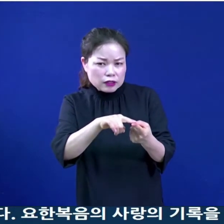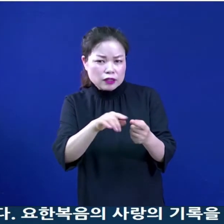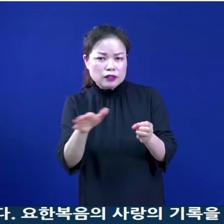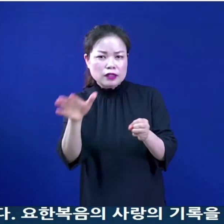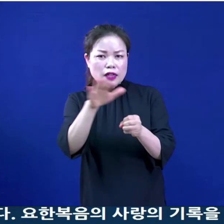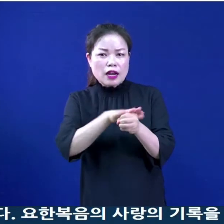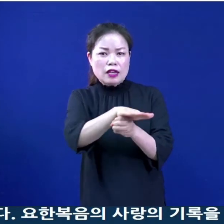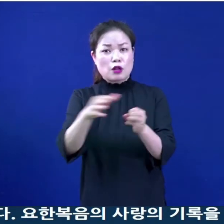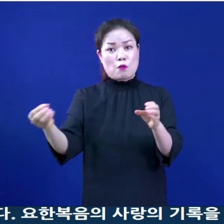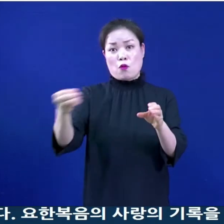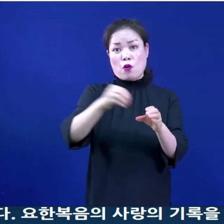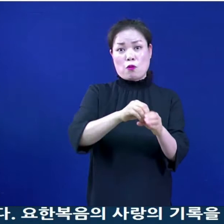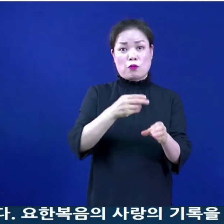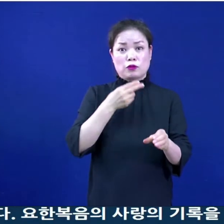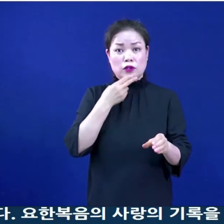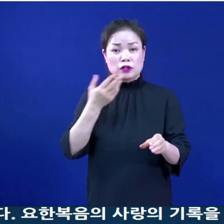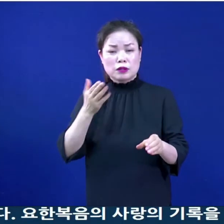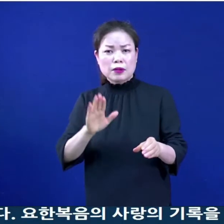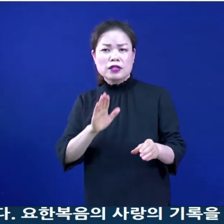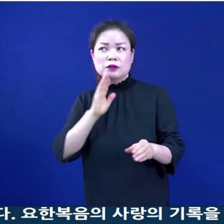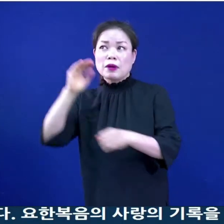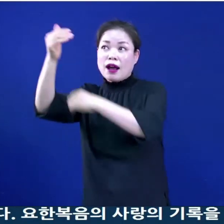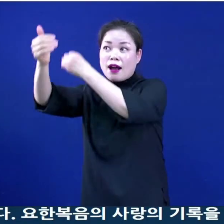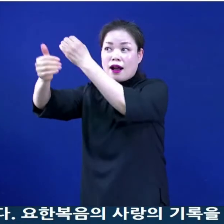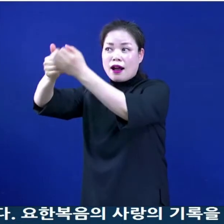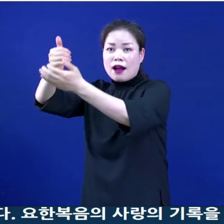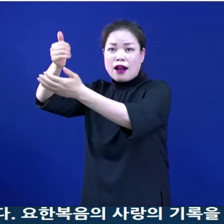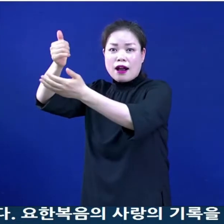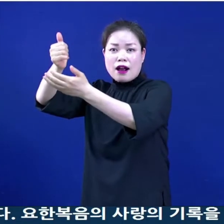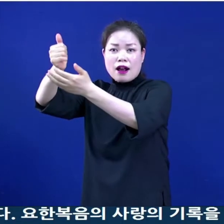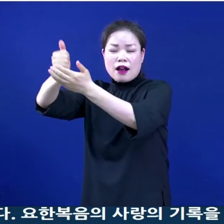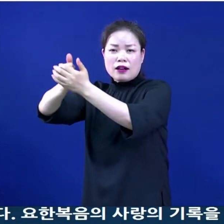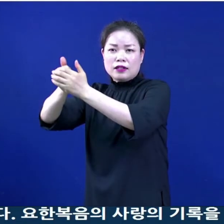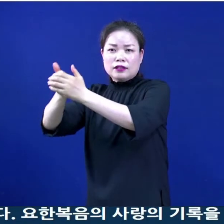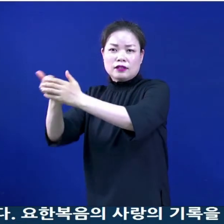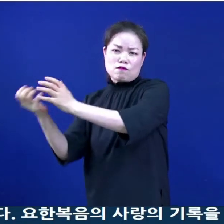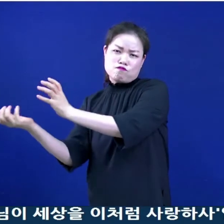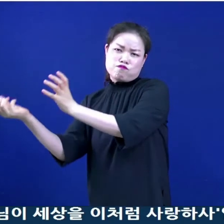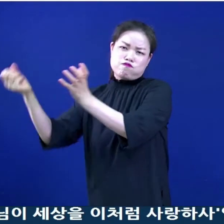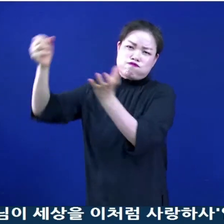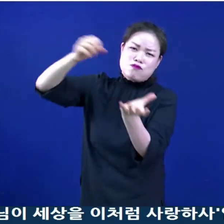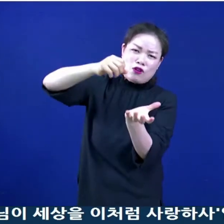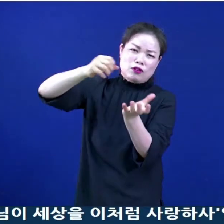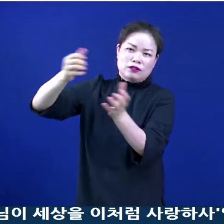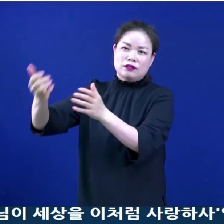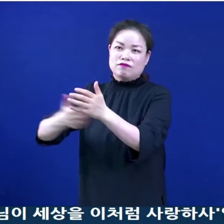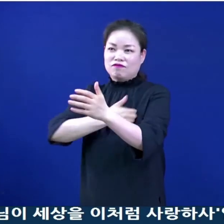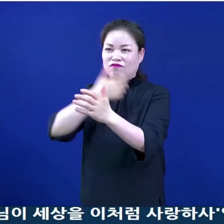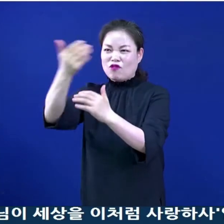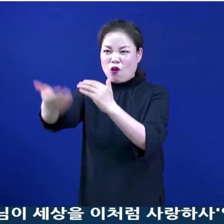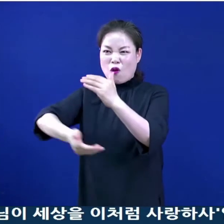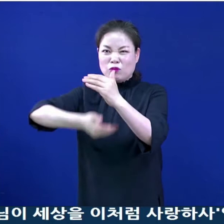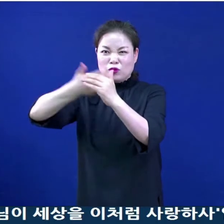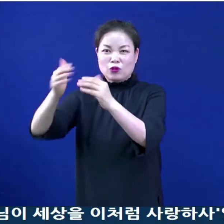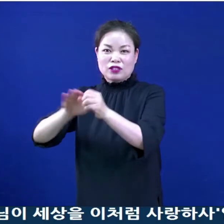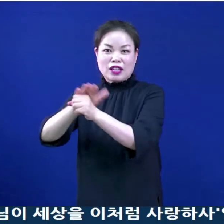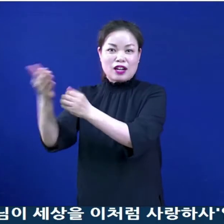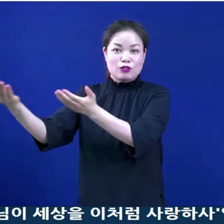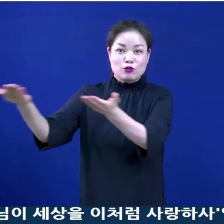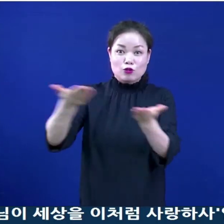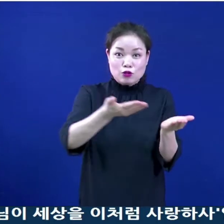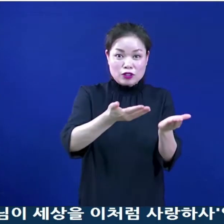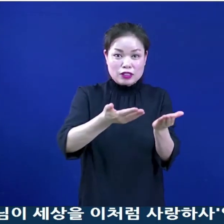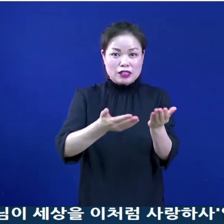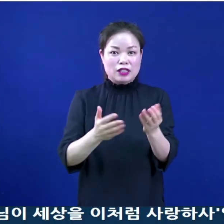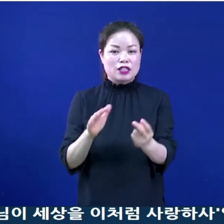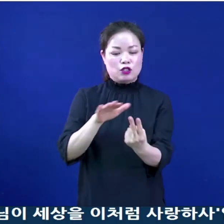안 돼서 그렇지 정말 하나님이 퍼부어 주시는 사랑이 나타난 장면이 있습니다. 요한복음